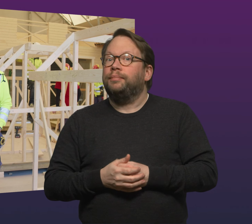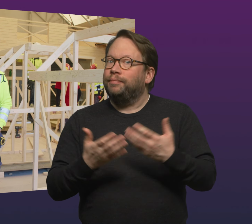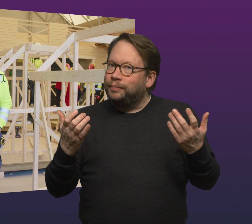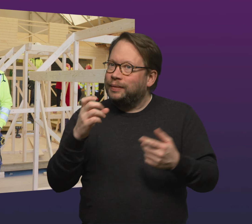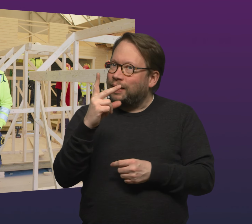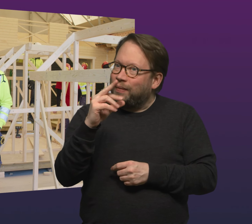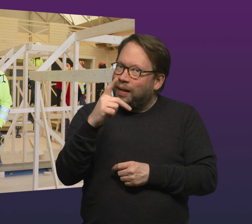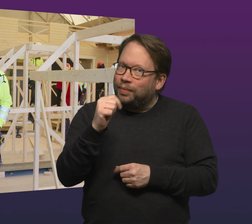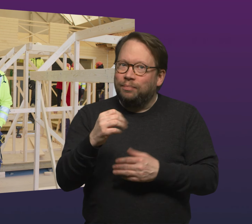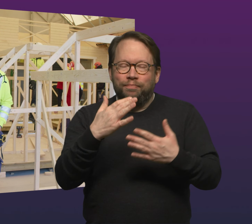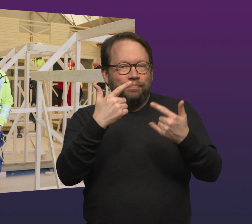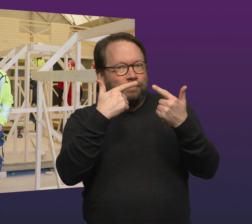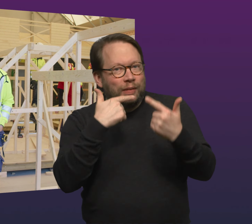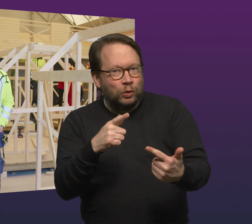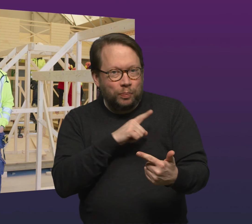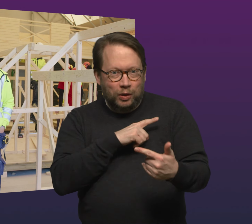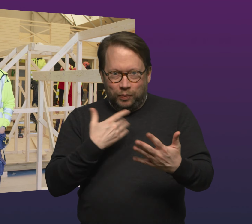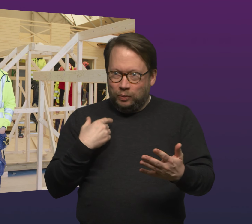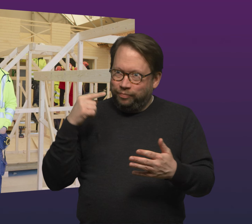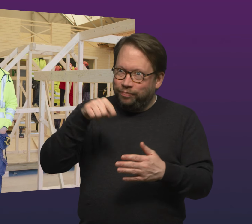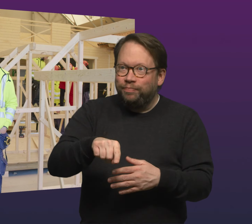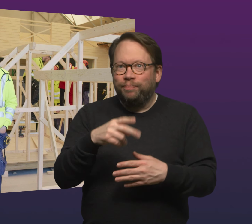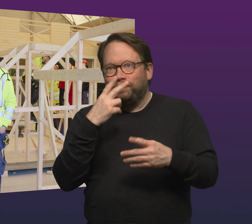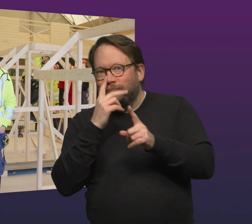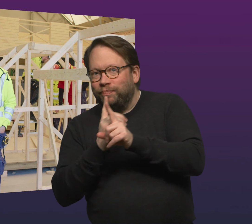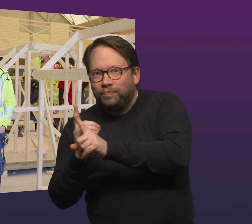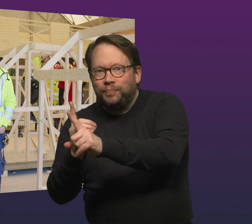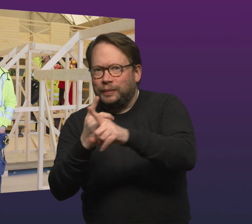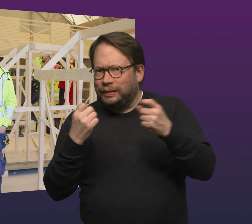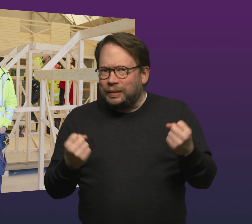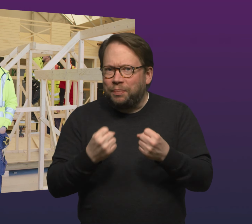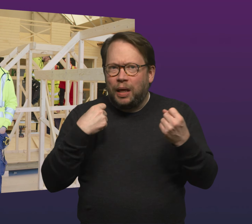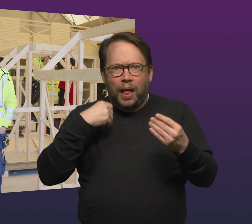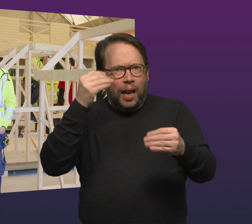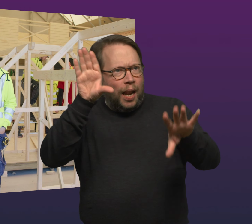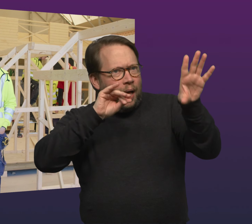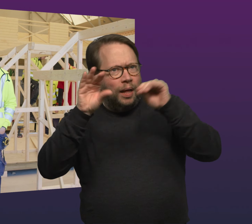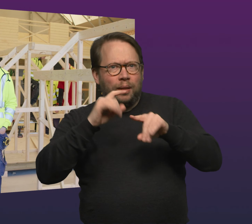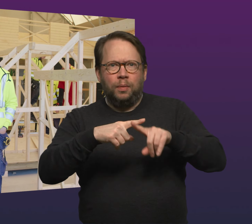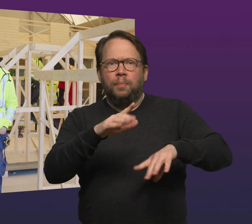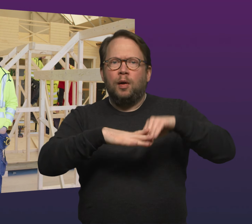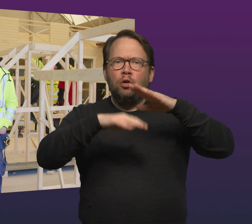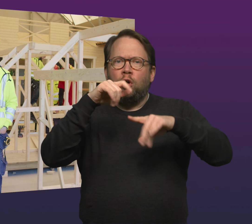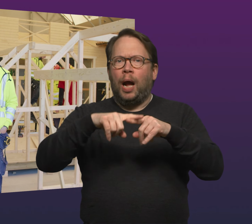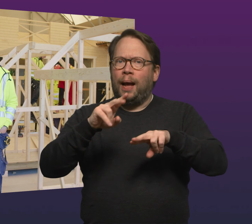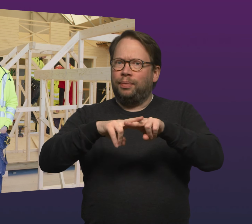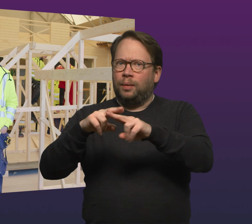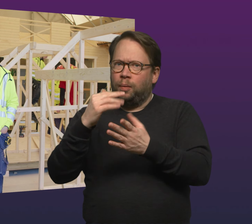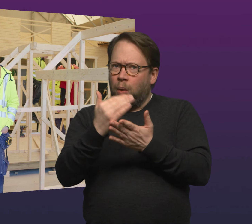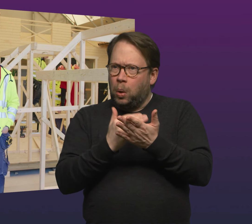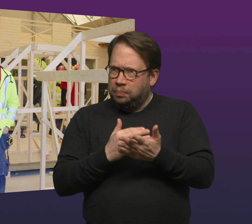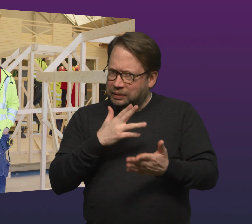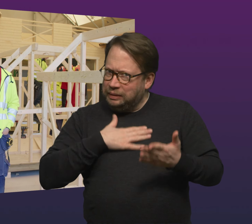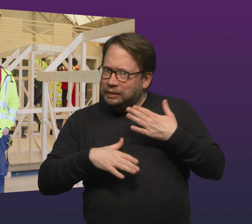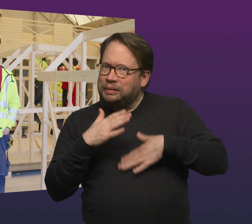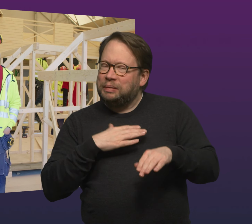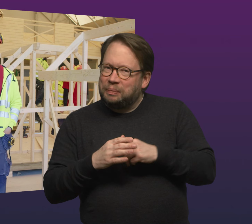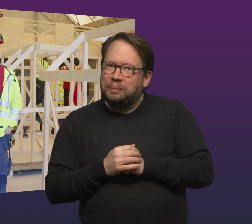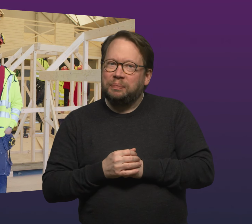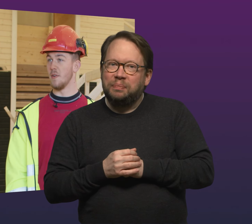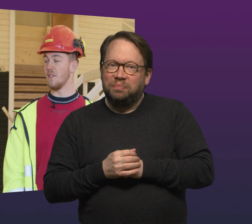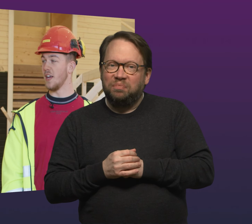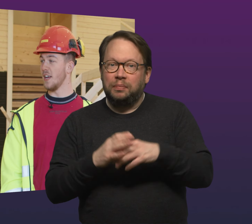Tack så mycket för idag Svante. Tack själv. Det har varit superkul att få hänga med dig och jag har lärt mig massa om bygg- anläggningsprogrammet.